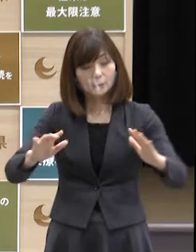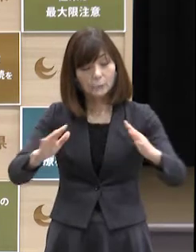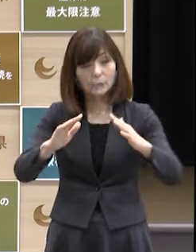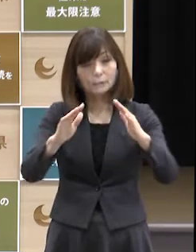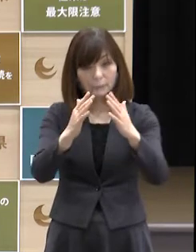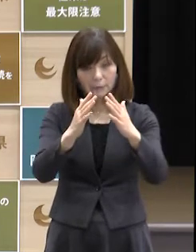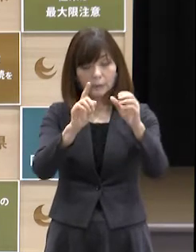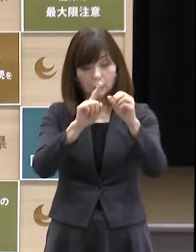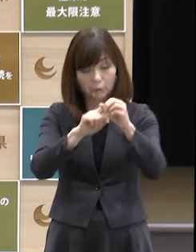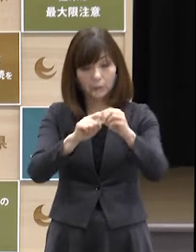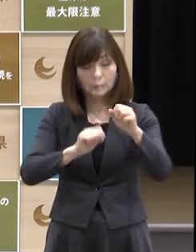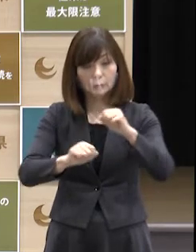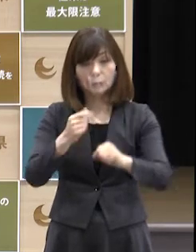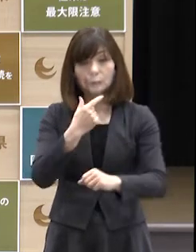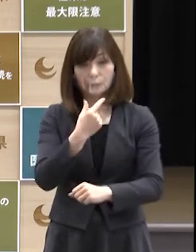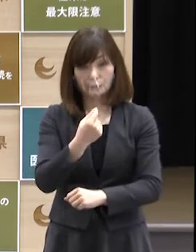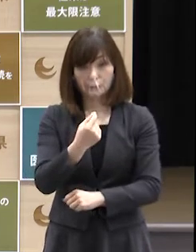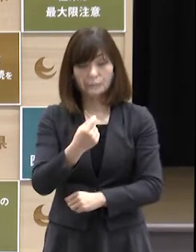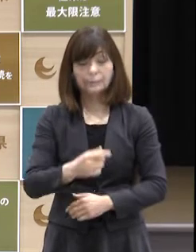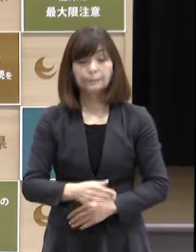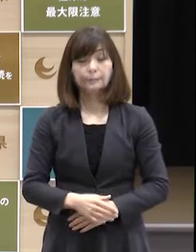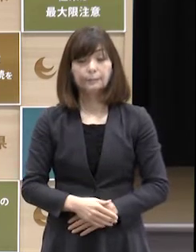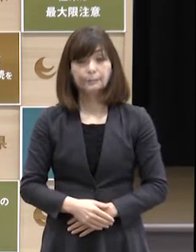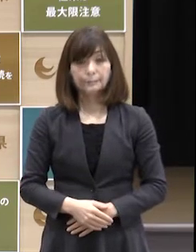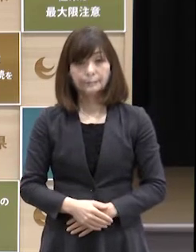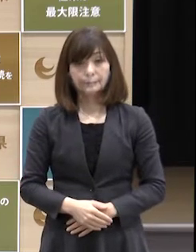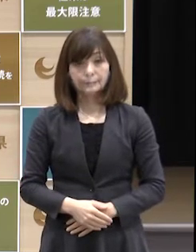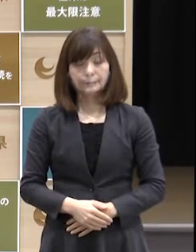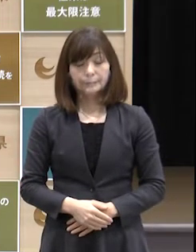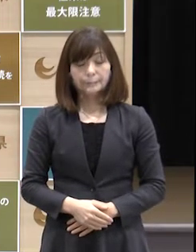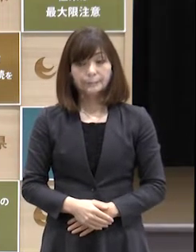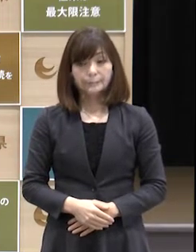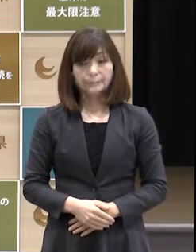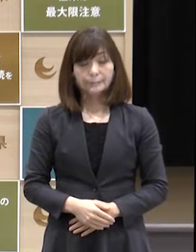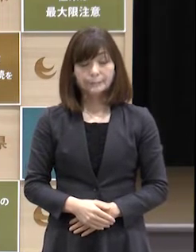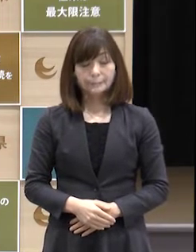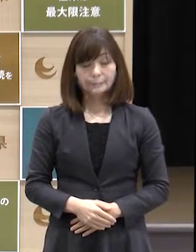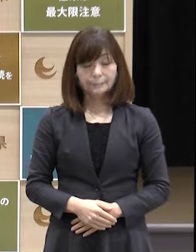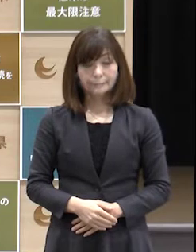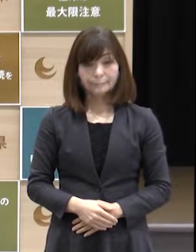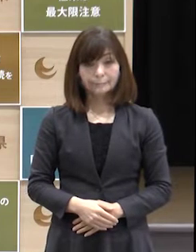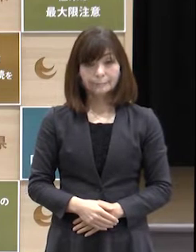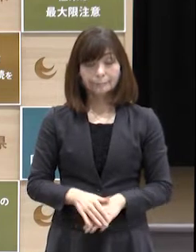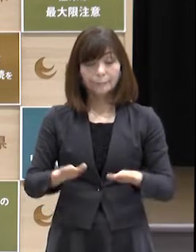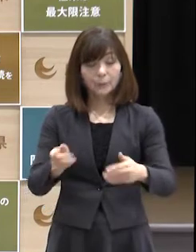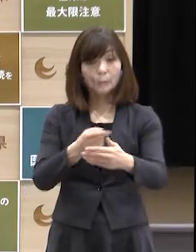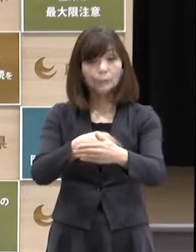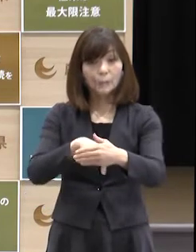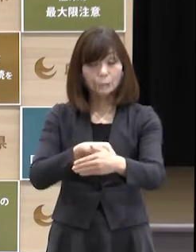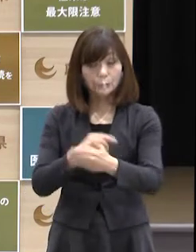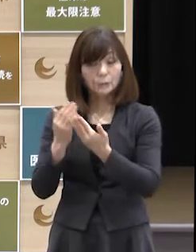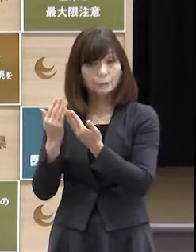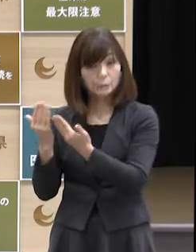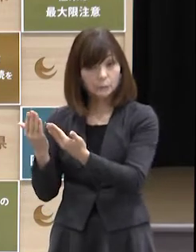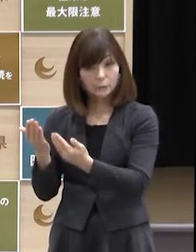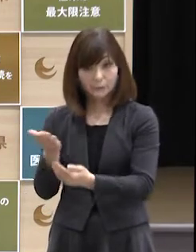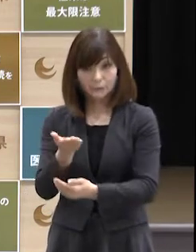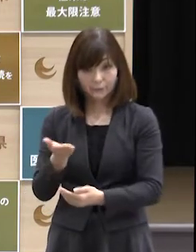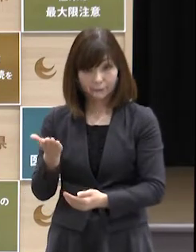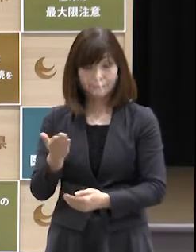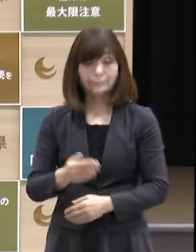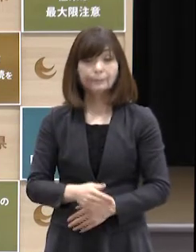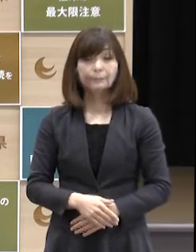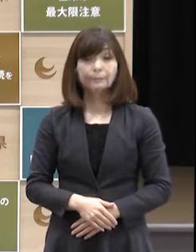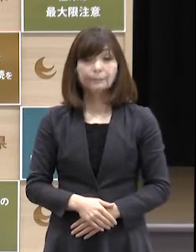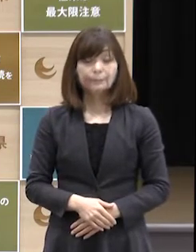っております。 この件について質問がある者はお願いします。